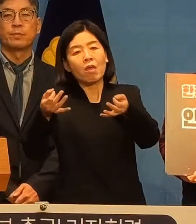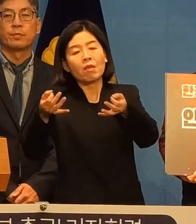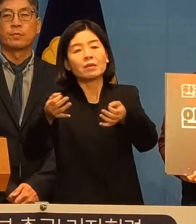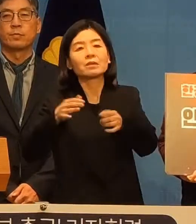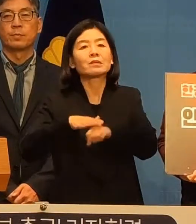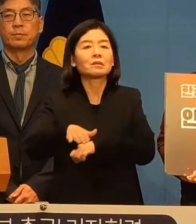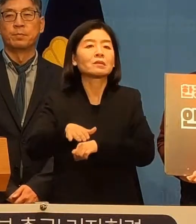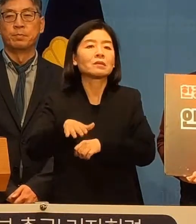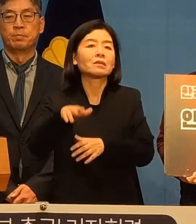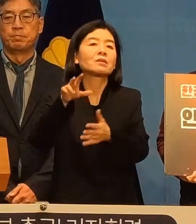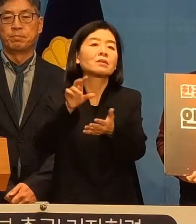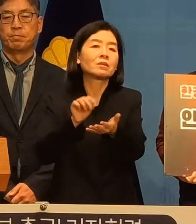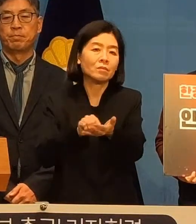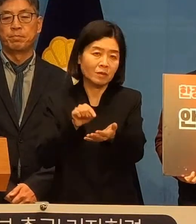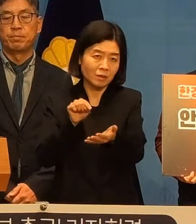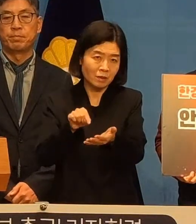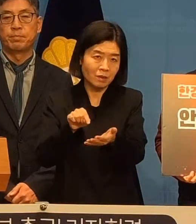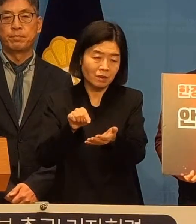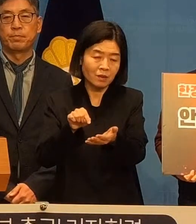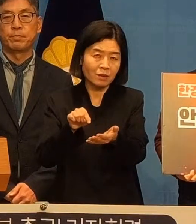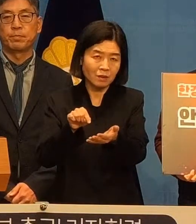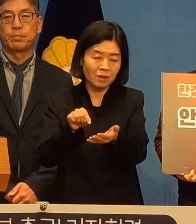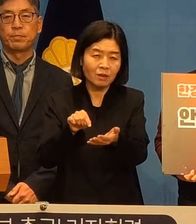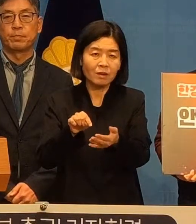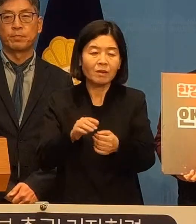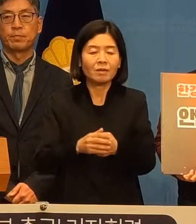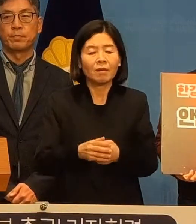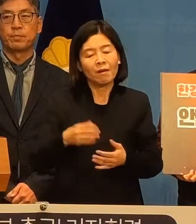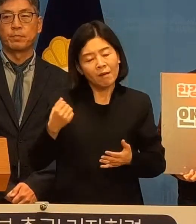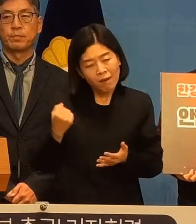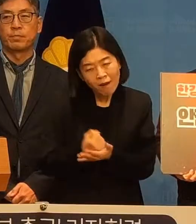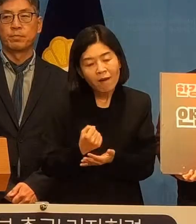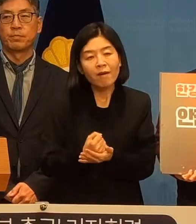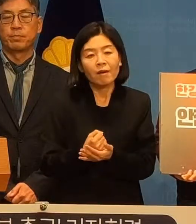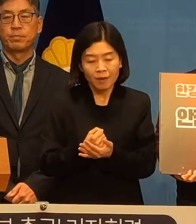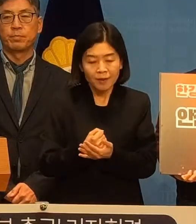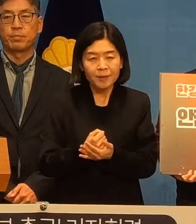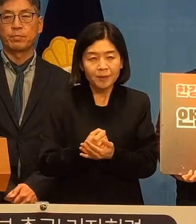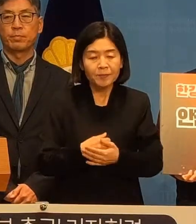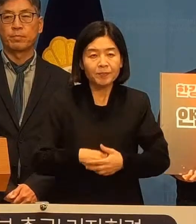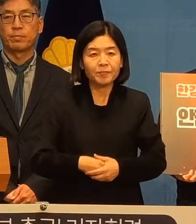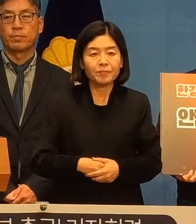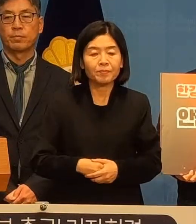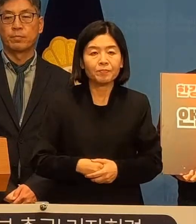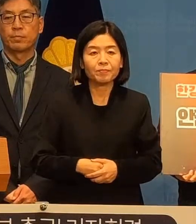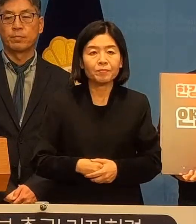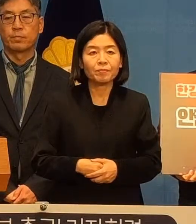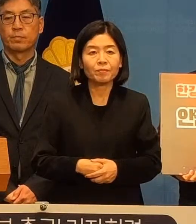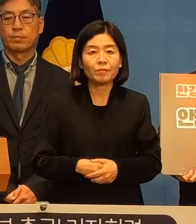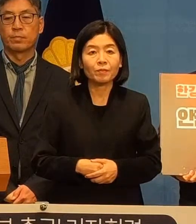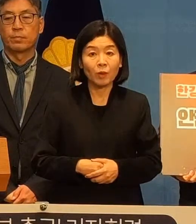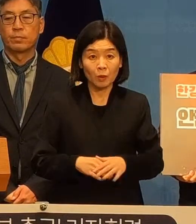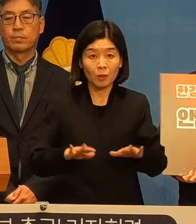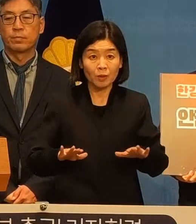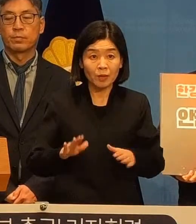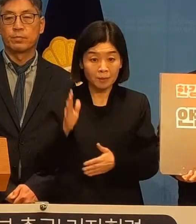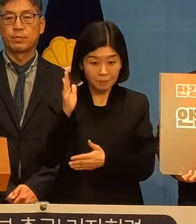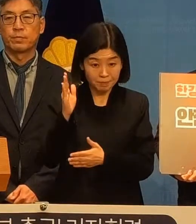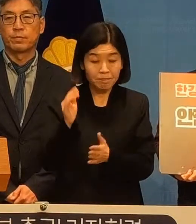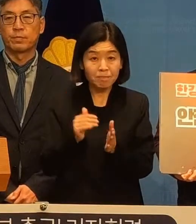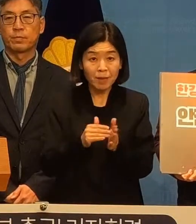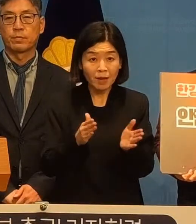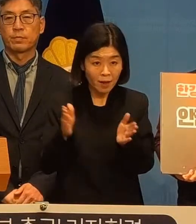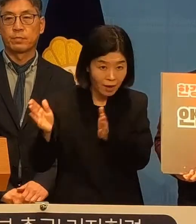있는 역설적인 그런 모습 아닌가 싶어서 개탄스럽기 짝이 없다 이런 말씀을 드립니다. 오늘 저는 여기까지 말씀드리고